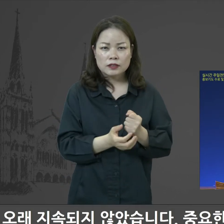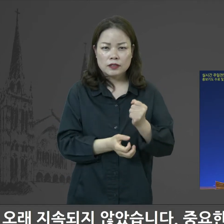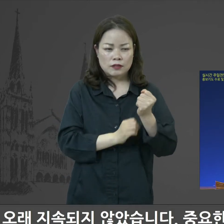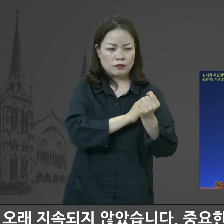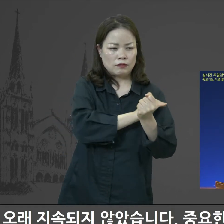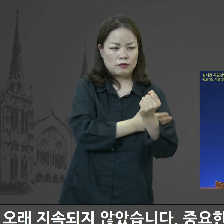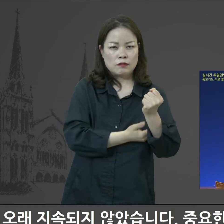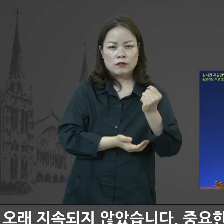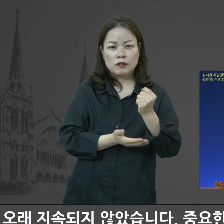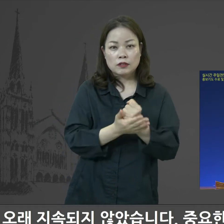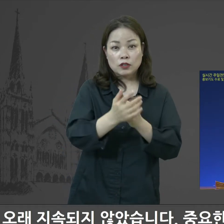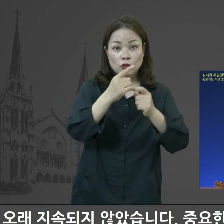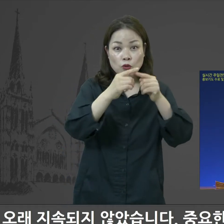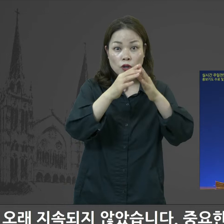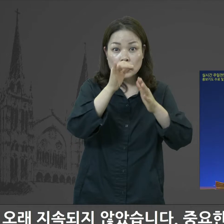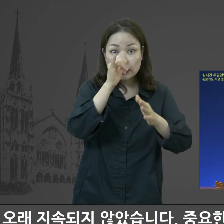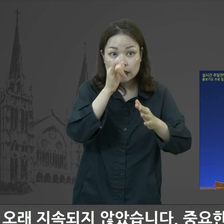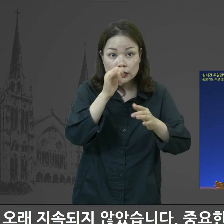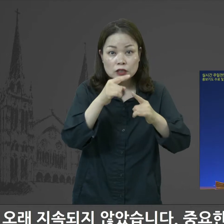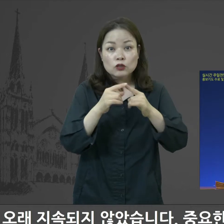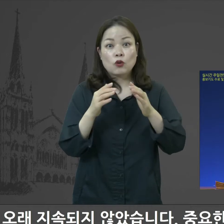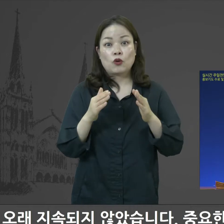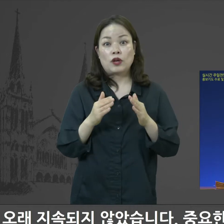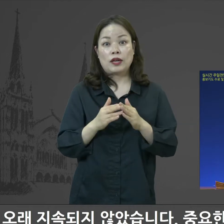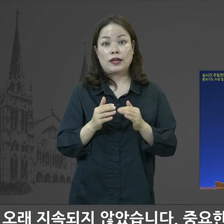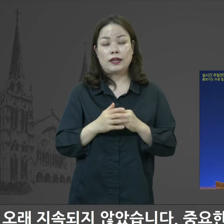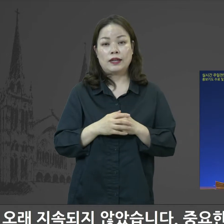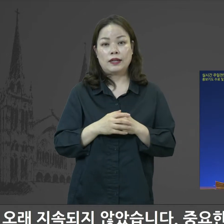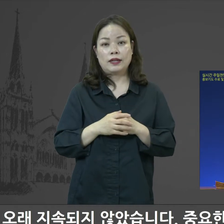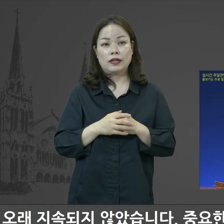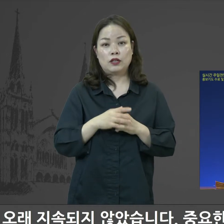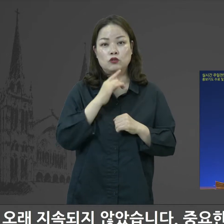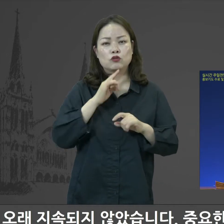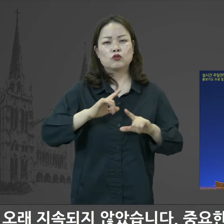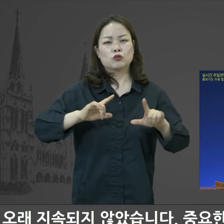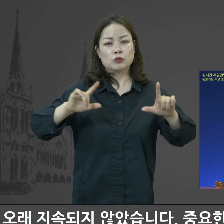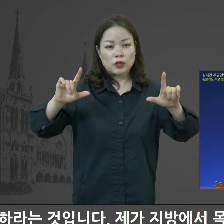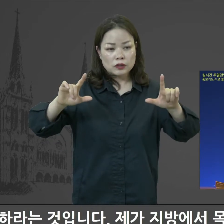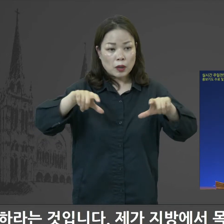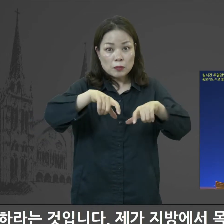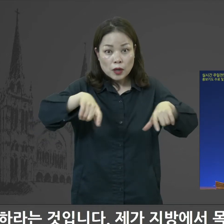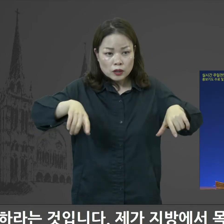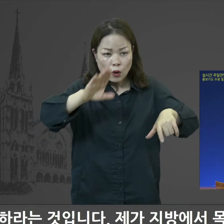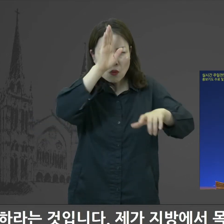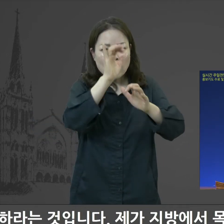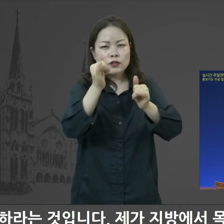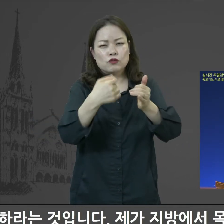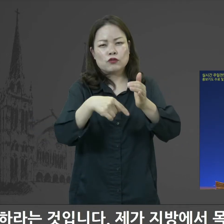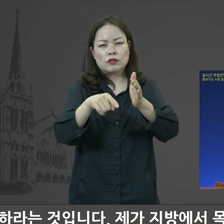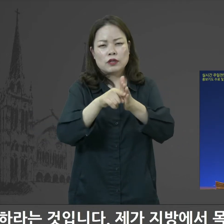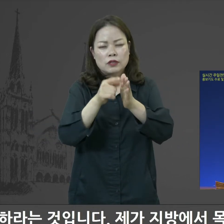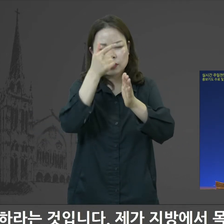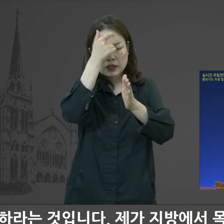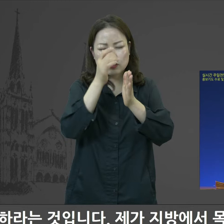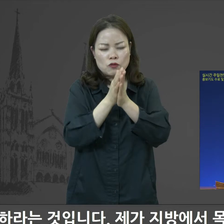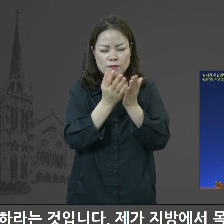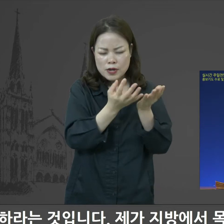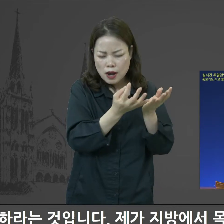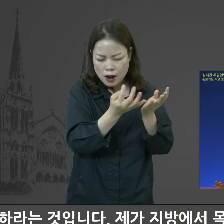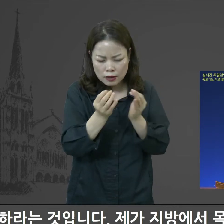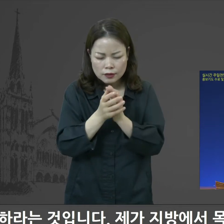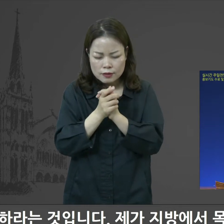있는 큰 교회가 하나 있었습니다. 근데 이 교회는 주일뿐만 아니라 평일에도 환우들을 위한 기도회를 많이